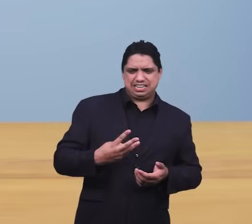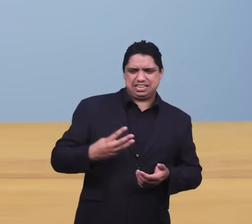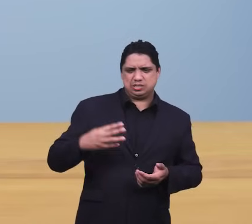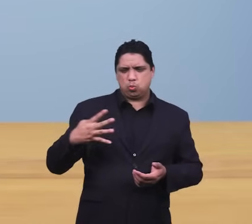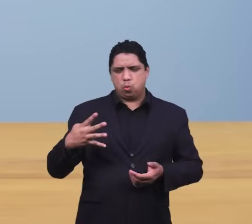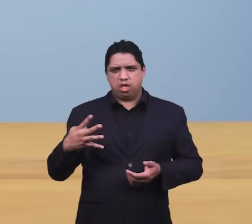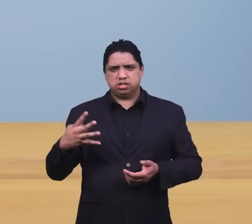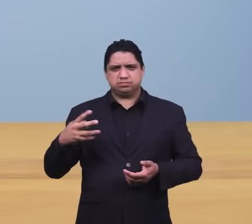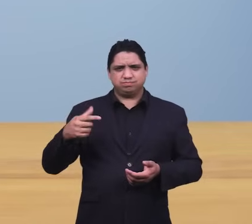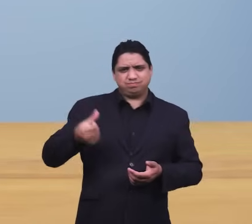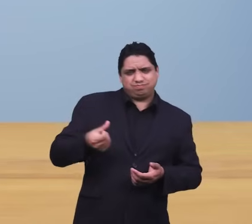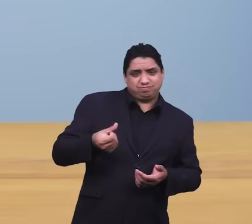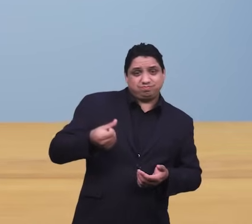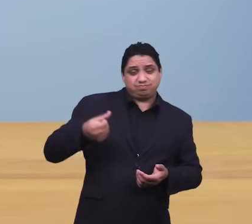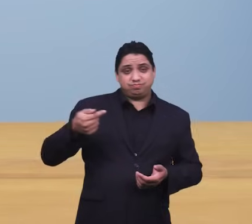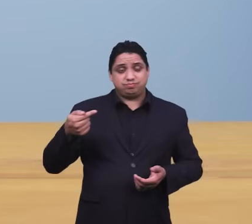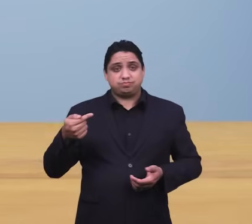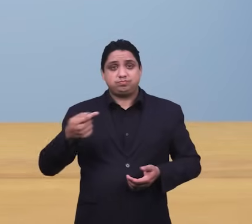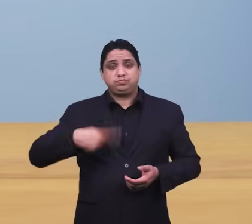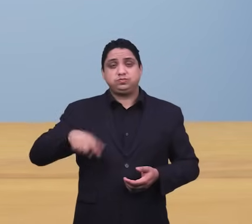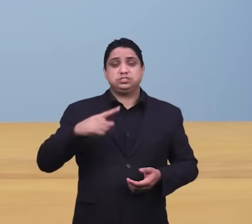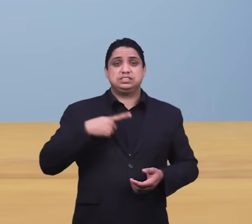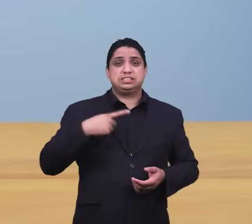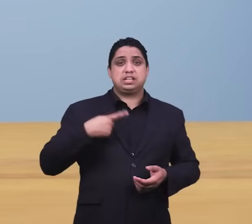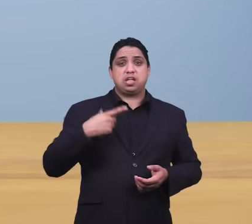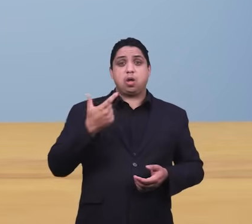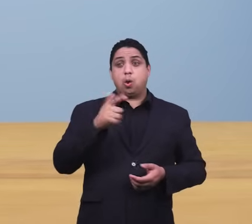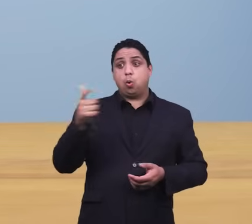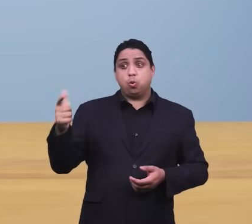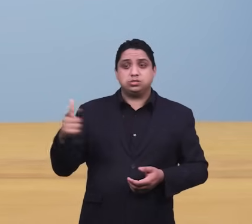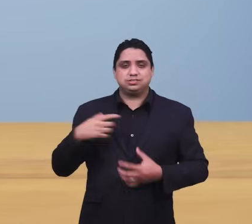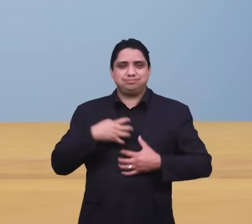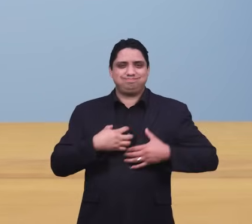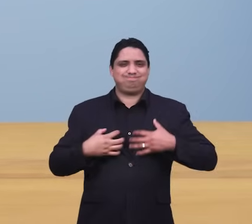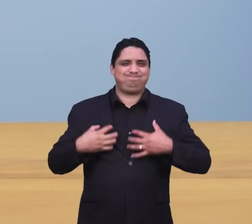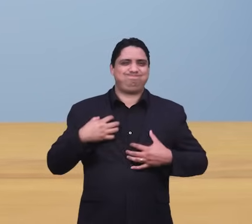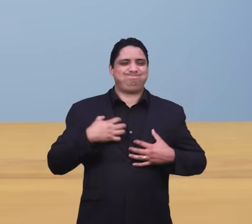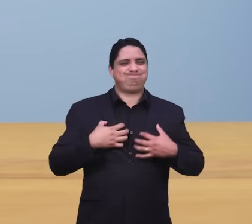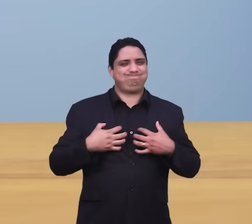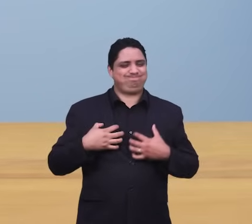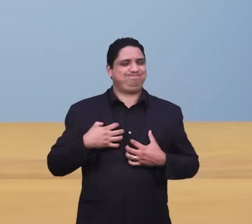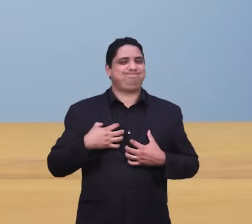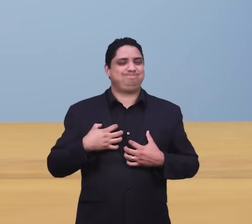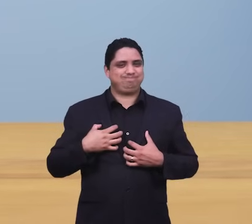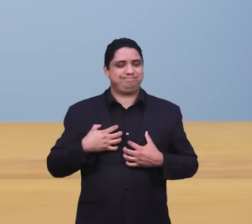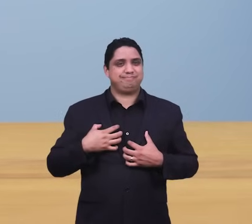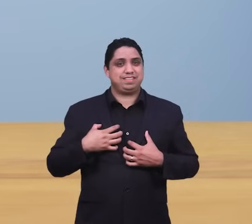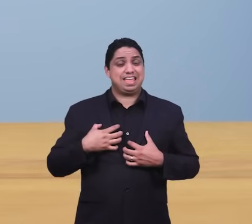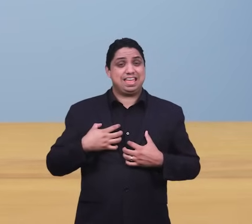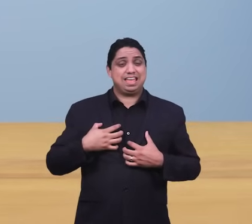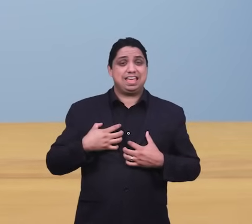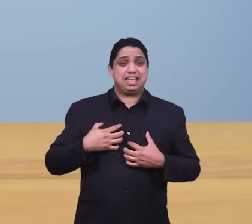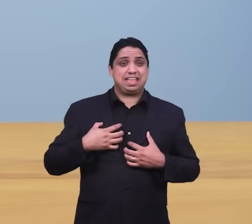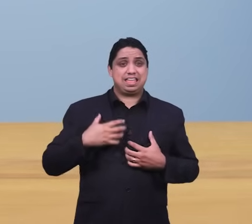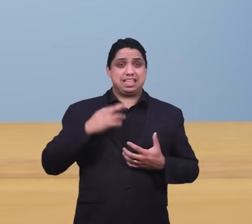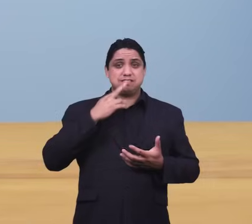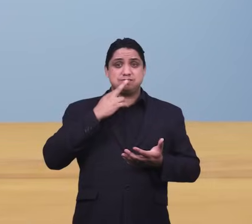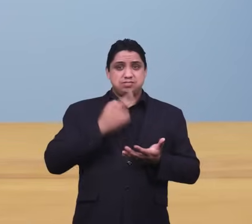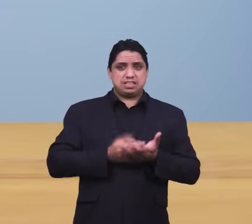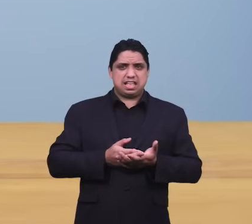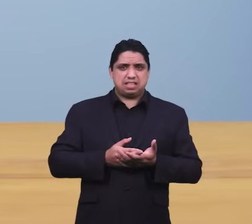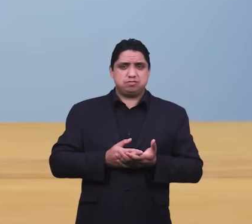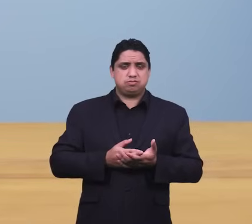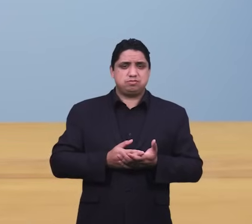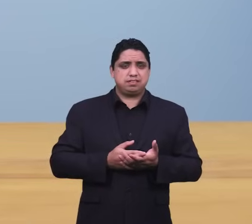anos, 7 anos, nós temos outras angústias. E mesmo esses diagnósticos ditos mais